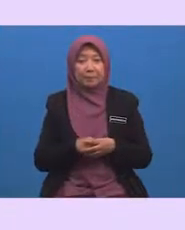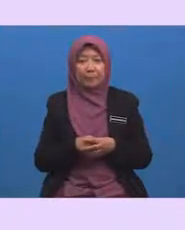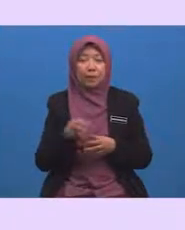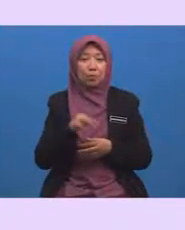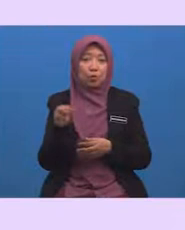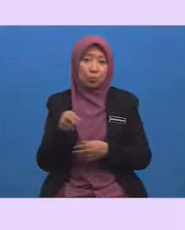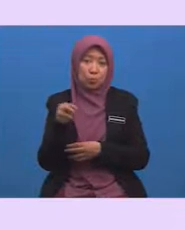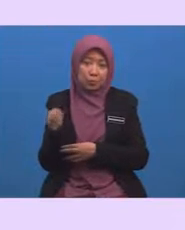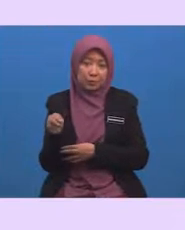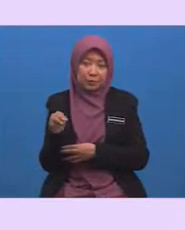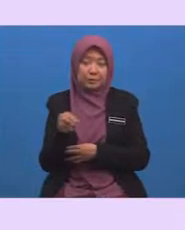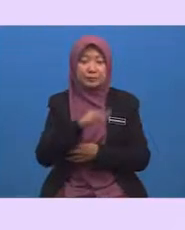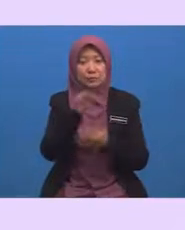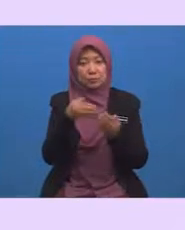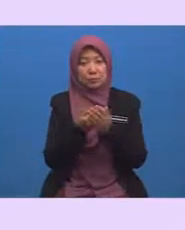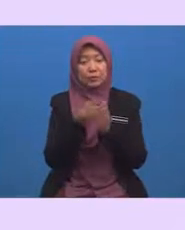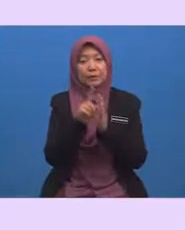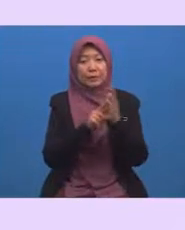Murid-murid yang Ustazah kasihi sekalian,